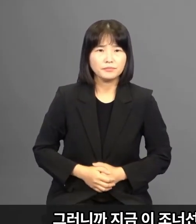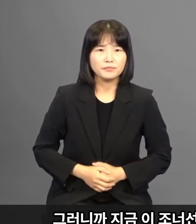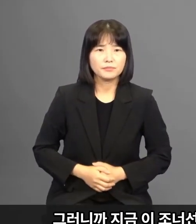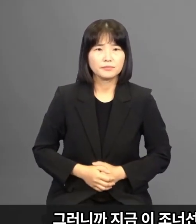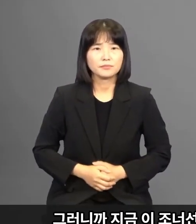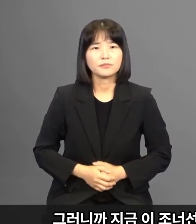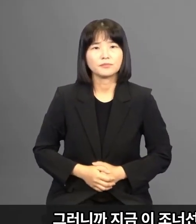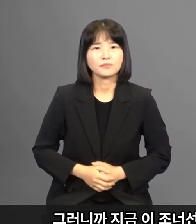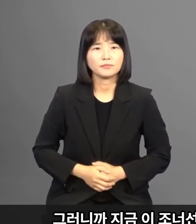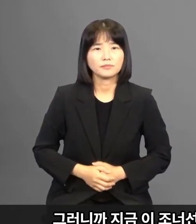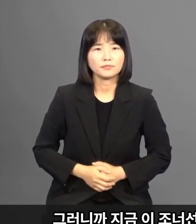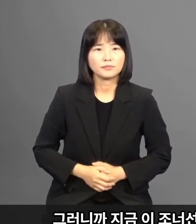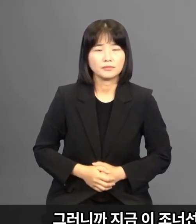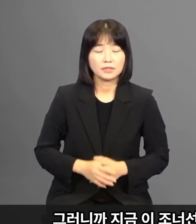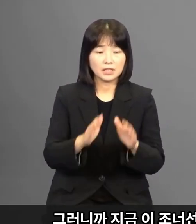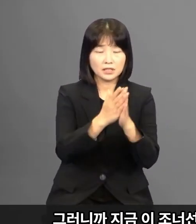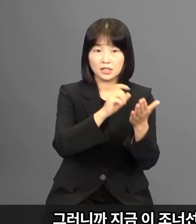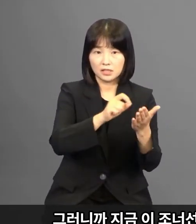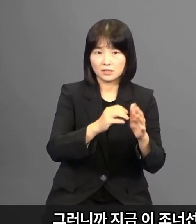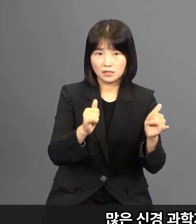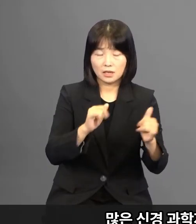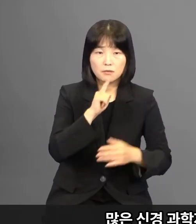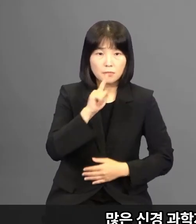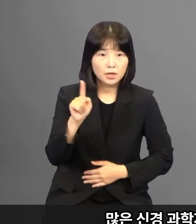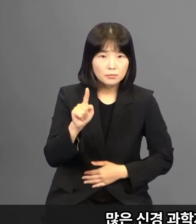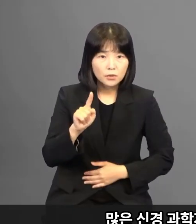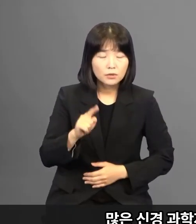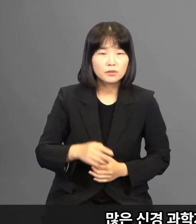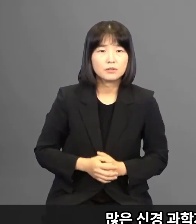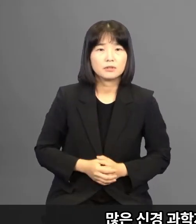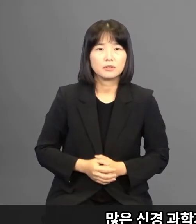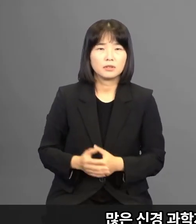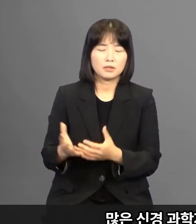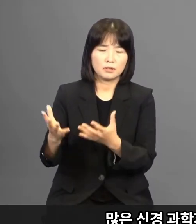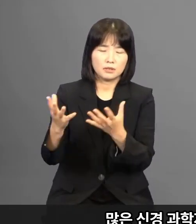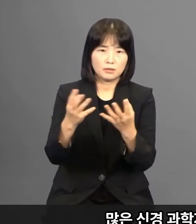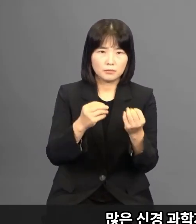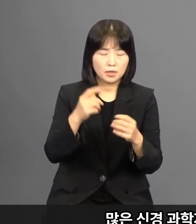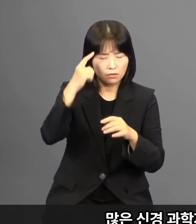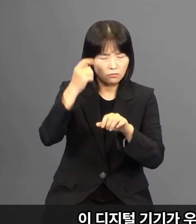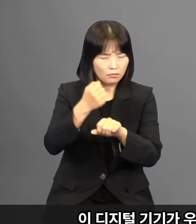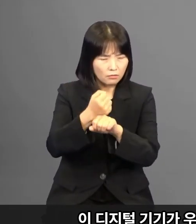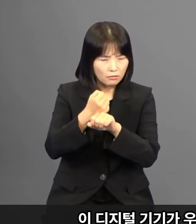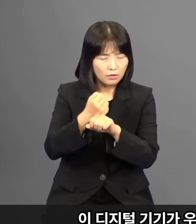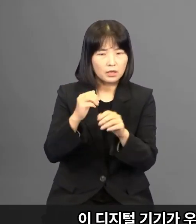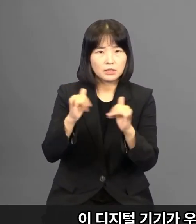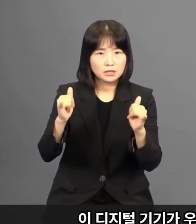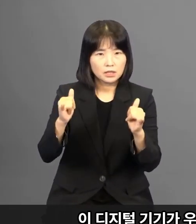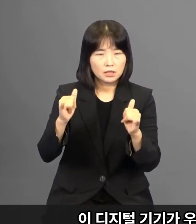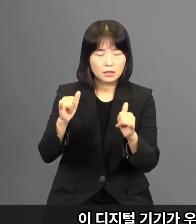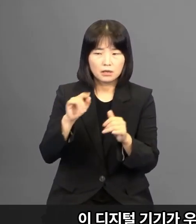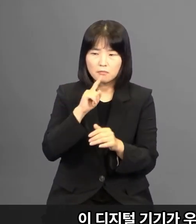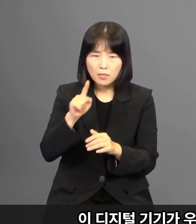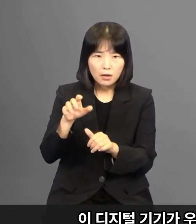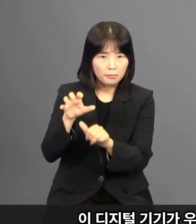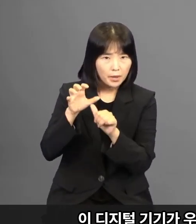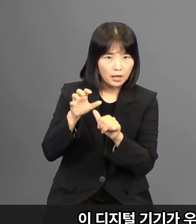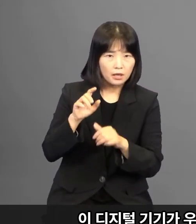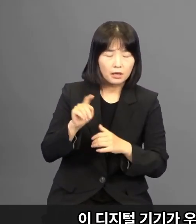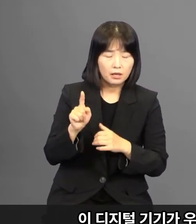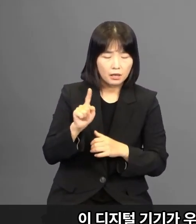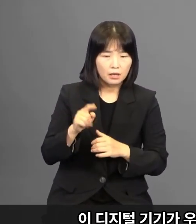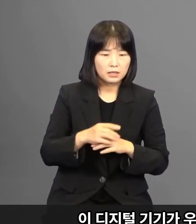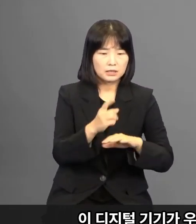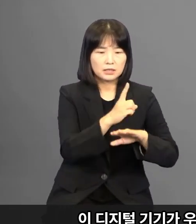그러니까 지금 이 조나선 하이트가 주장하는 것이 무엇이냐면 이 많은 신경과학자들의 이야기를 인용하면서 이 디지털 기기가 우리의 뇌를